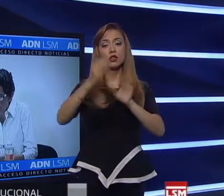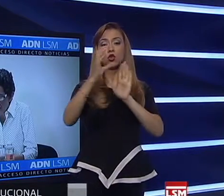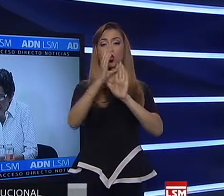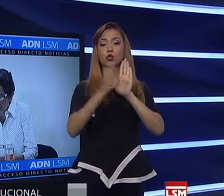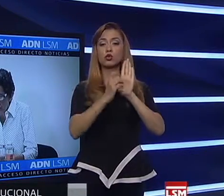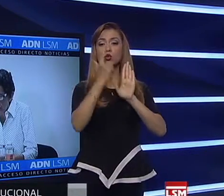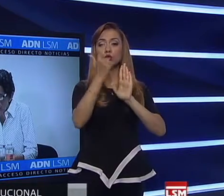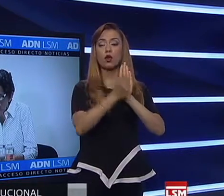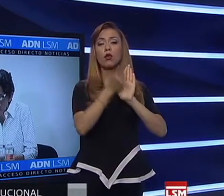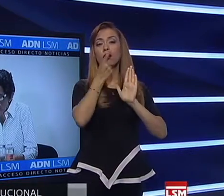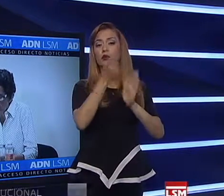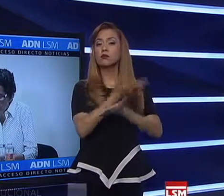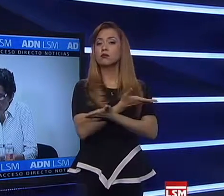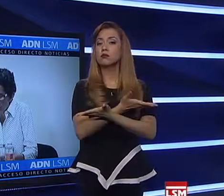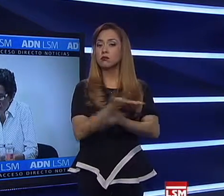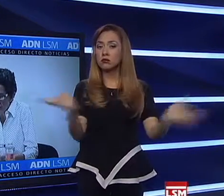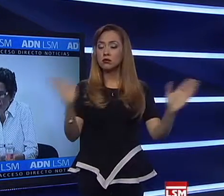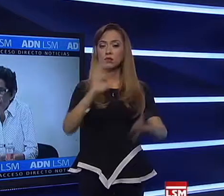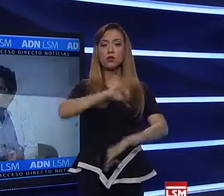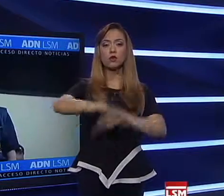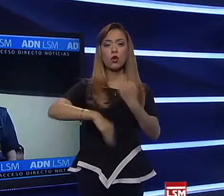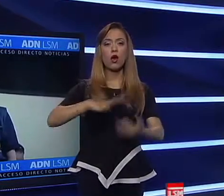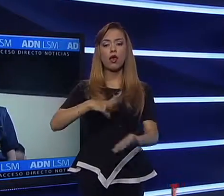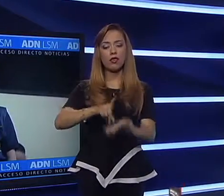acceso a la información en nuestro país.